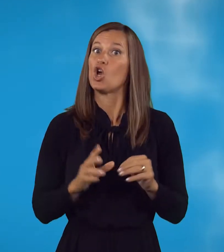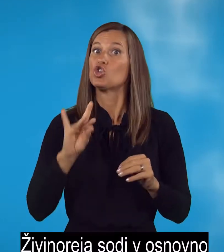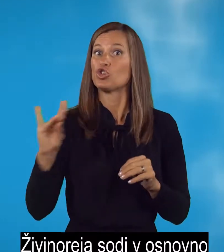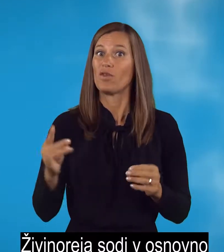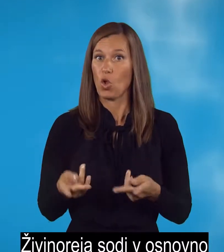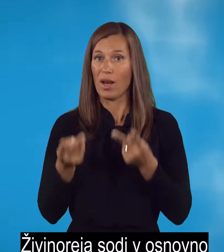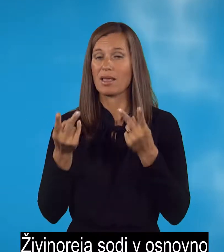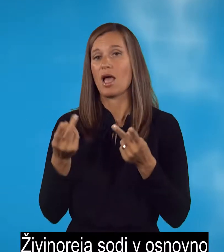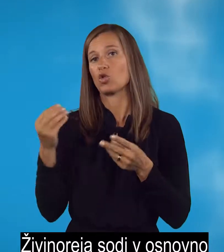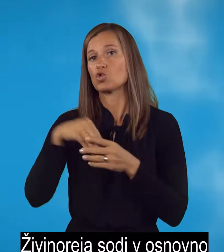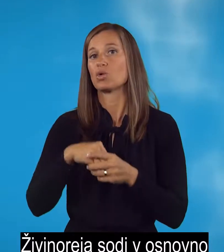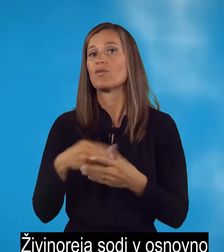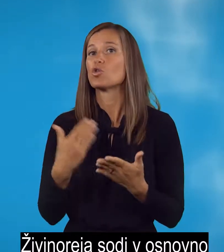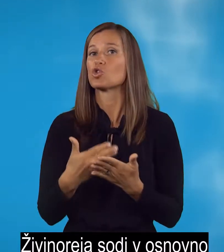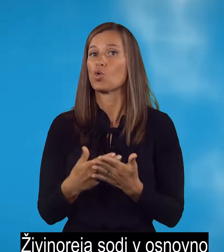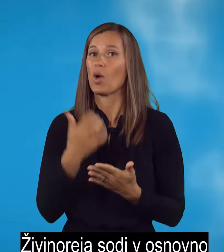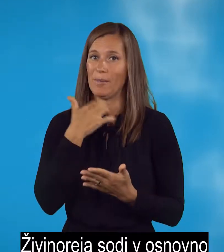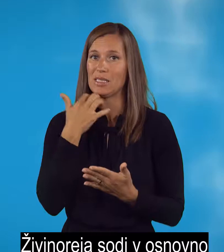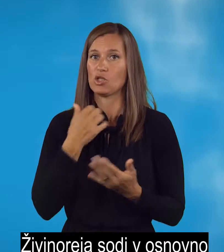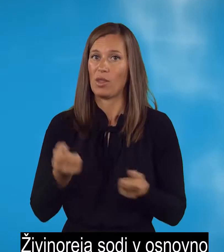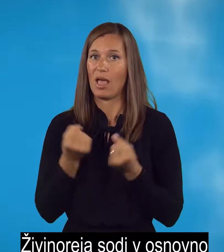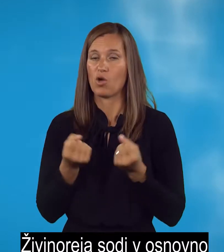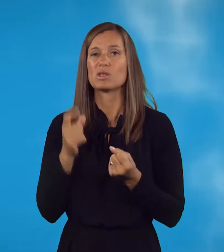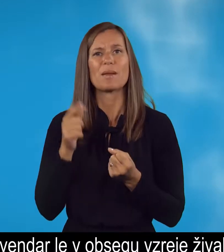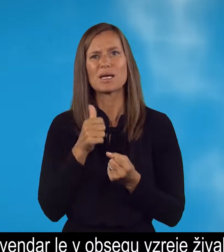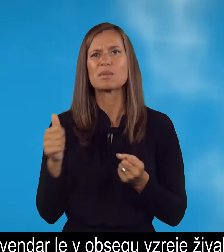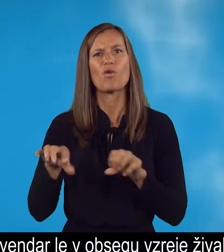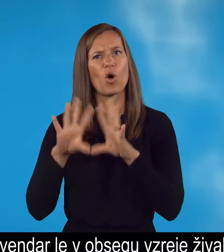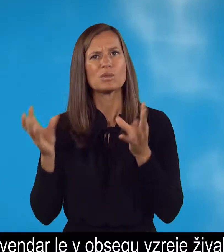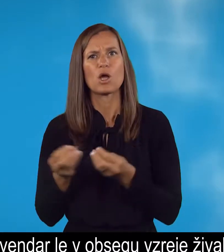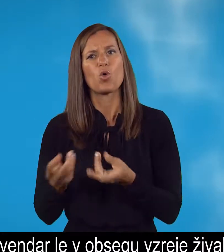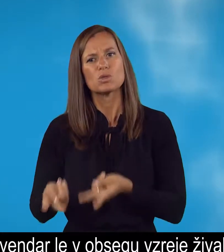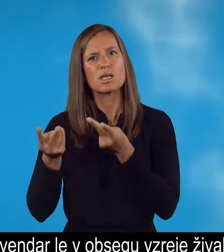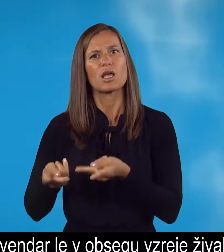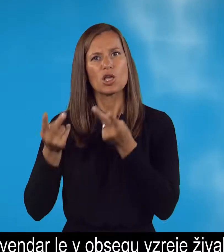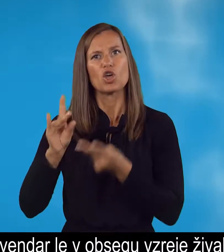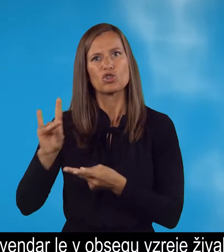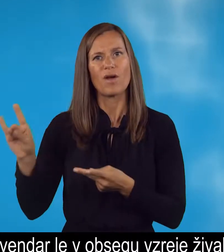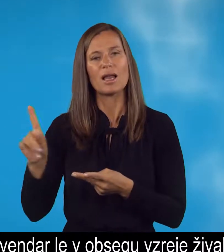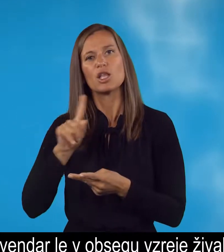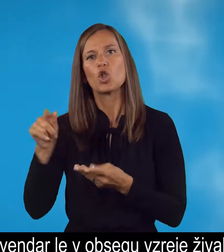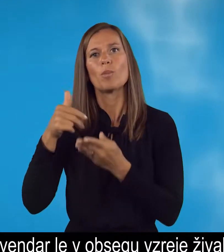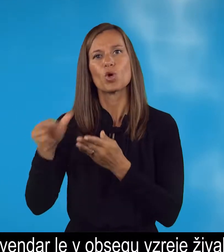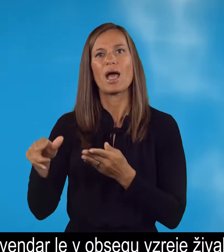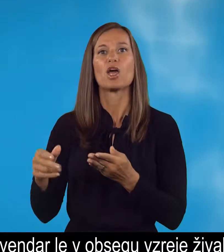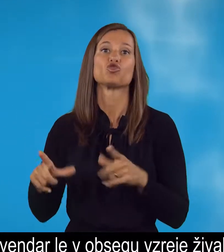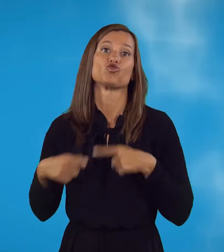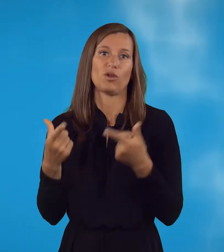Živinoreja sodi v osnovno kmetijsko dejavnost, vendar le v obsegu vzreje živali do prodaje živih živali,